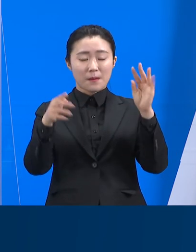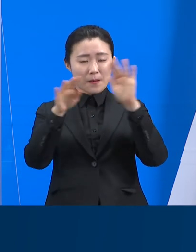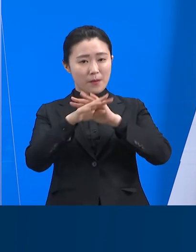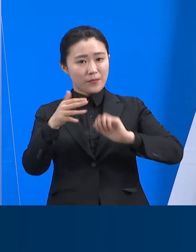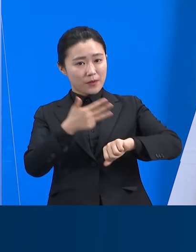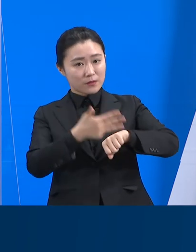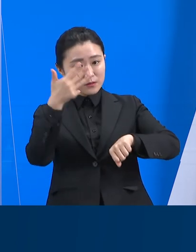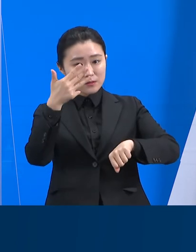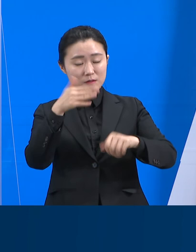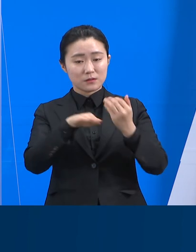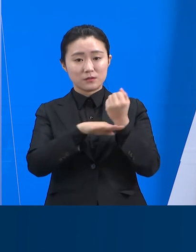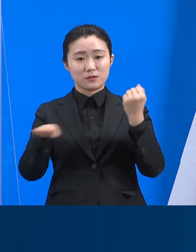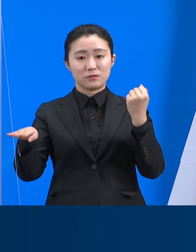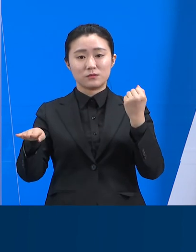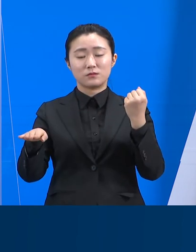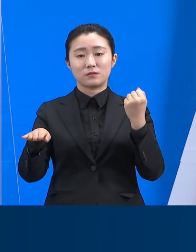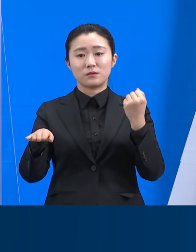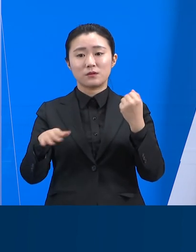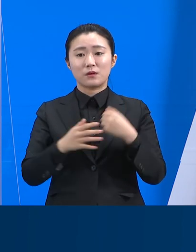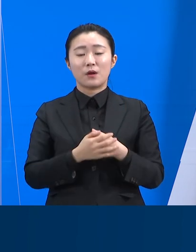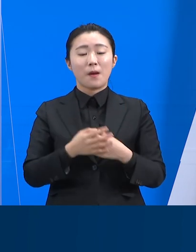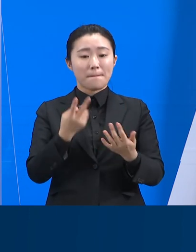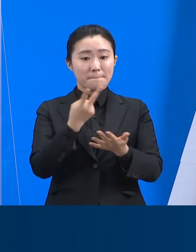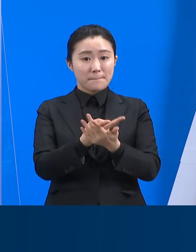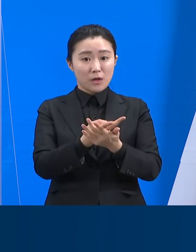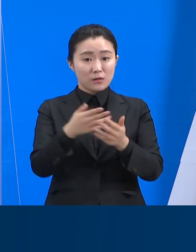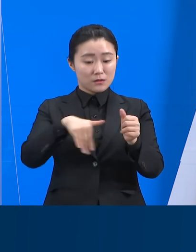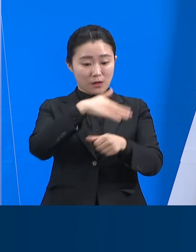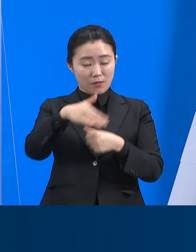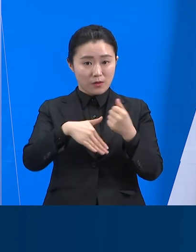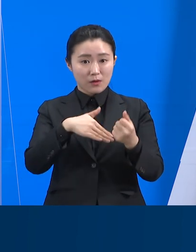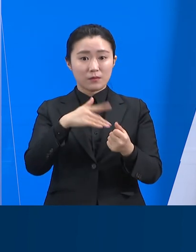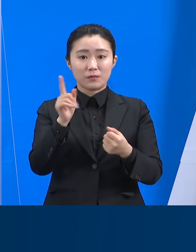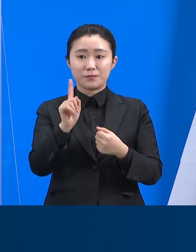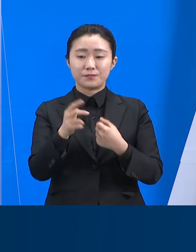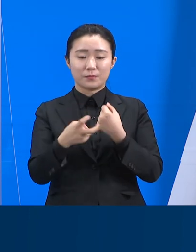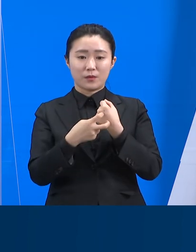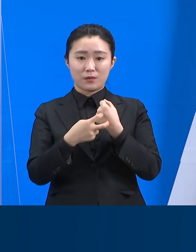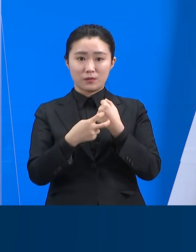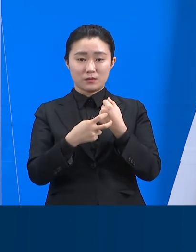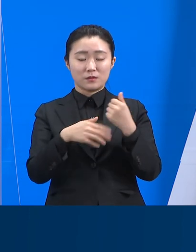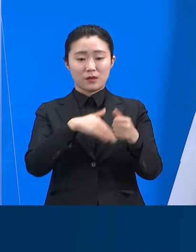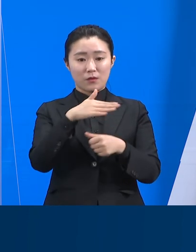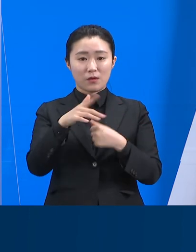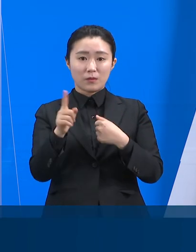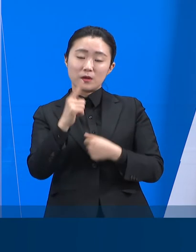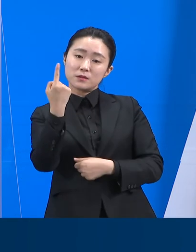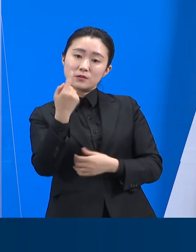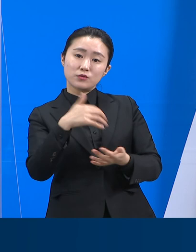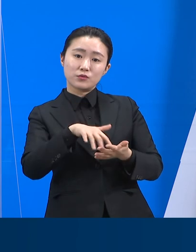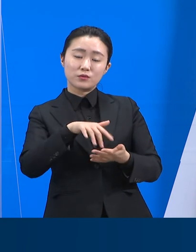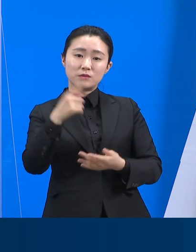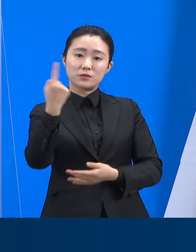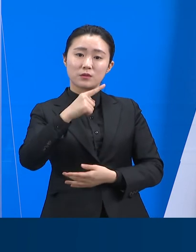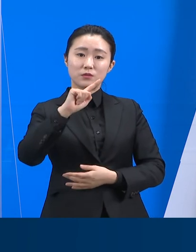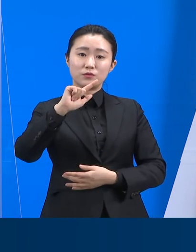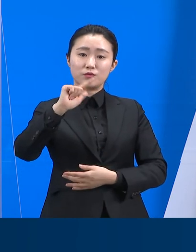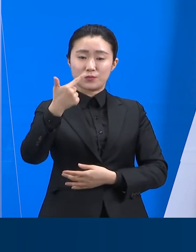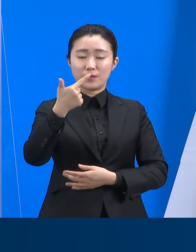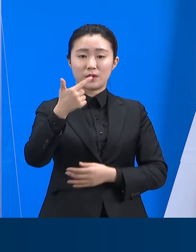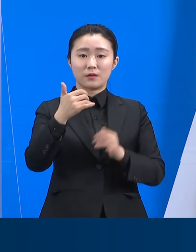합한 도내 의료기관 확보 병상은 총 1,630개입니다. 현재 병상